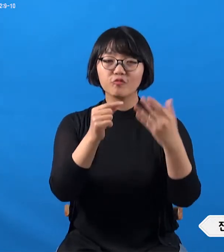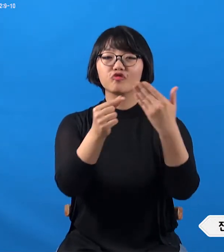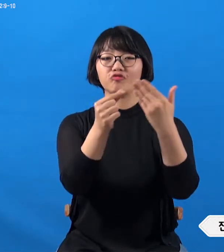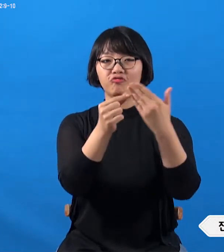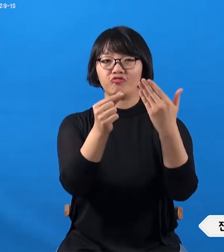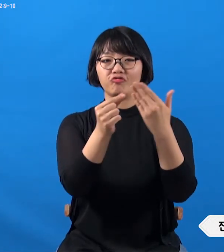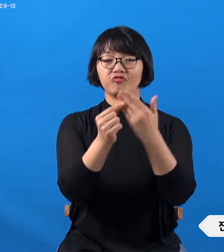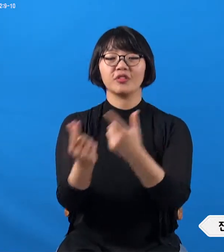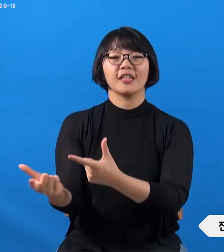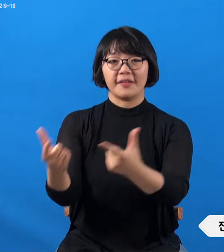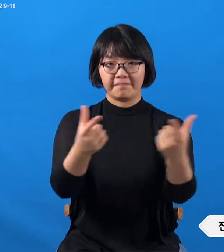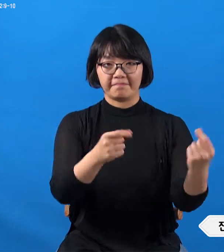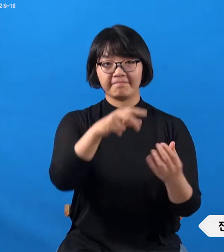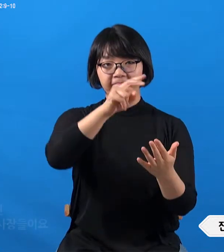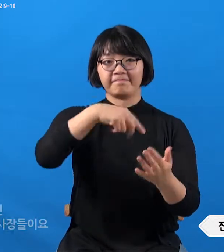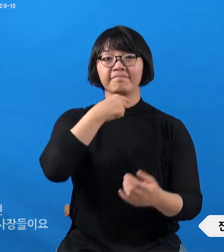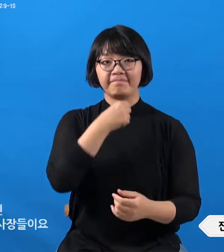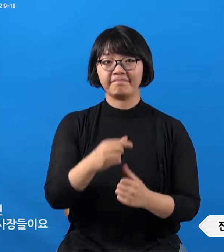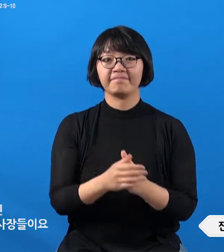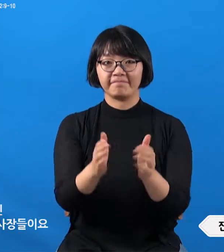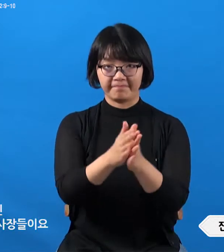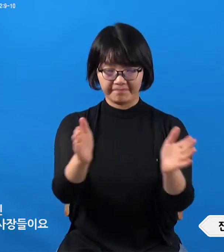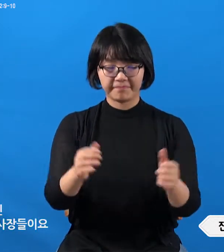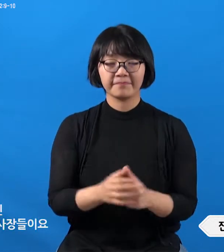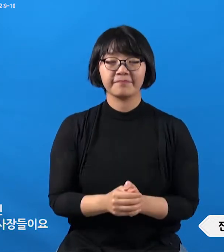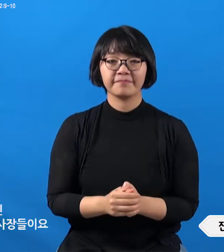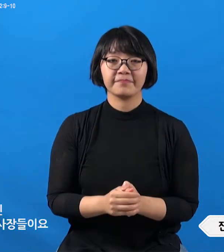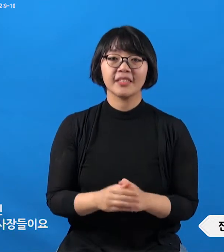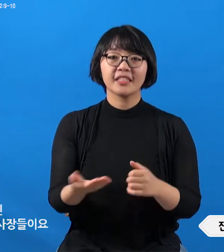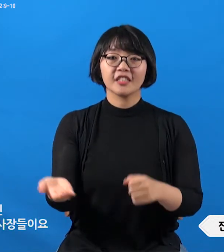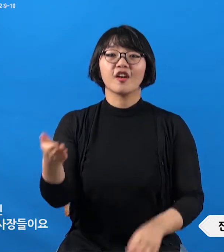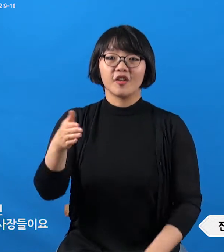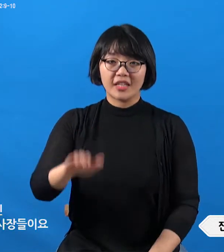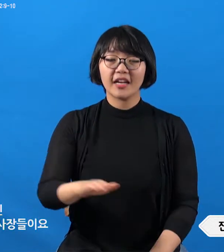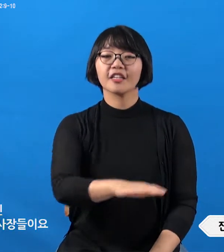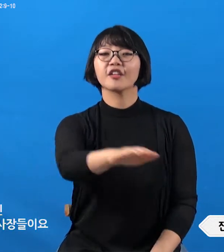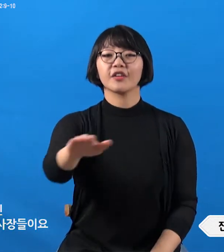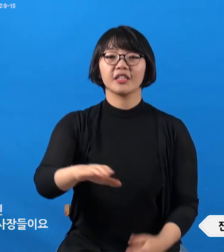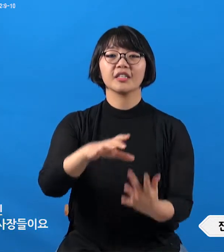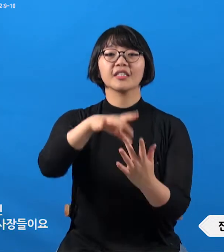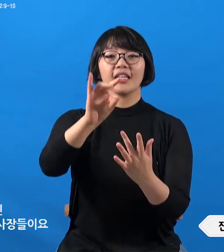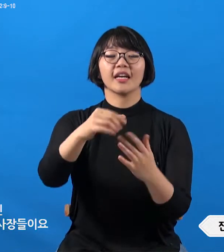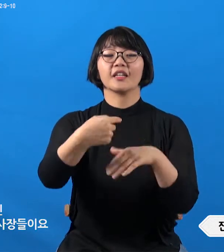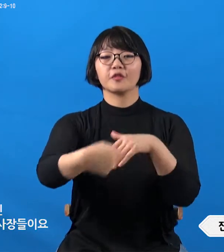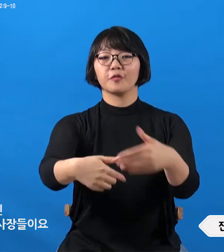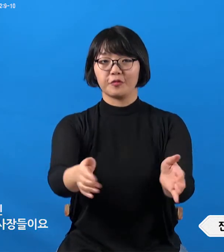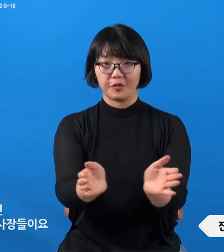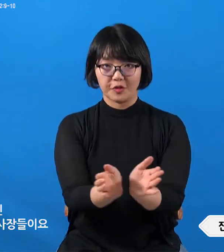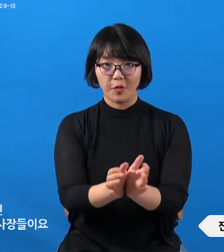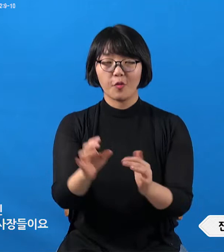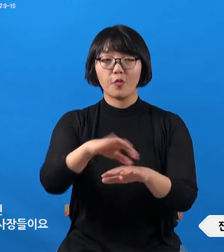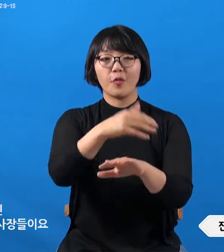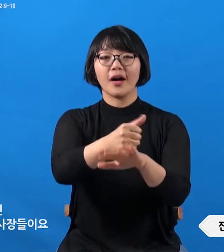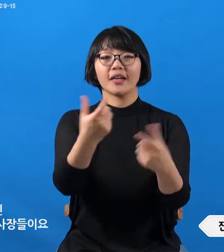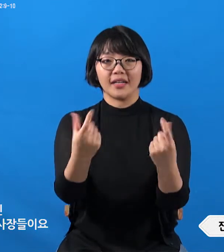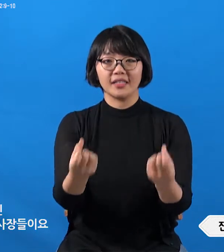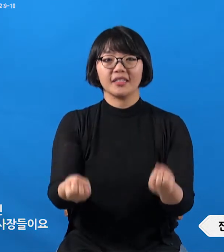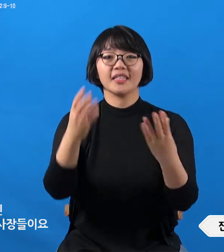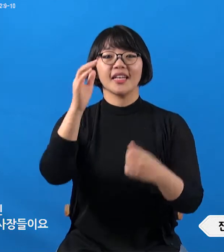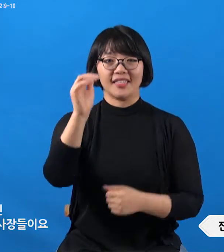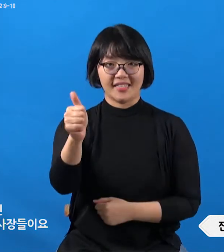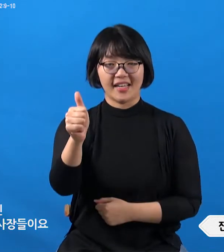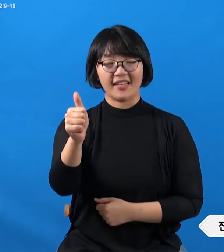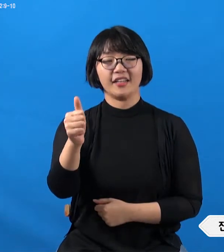말씀 9절 한번 같이 보겠습니다. 시작. 그러나 너희는 택하신 족속이요